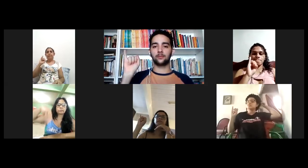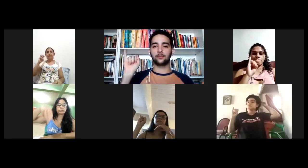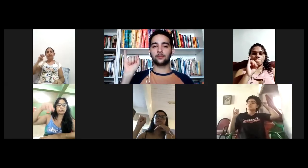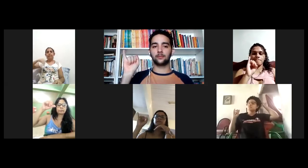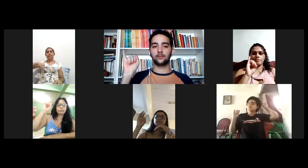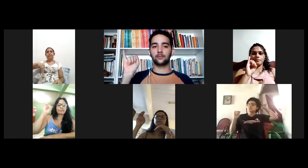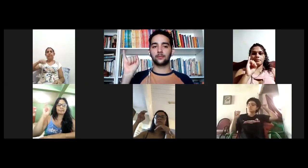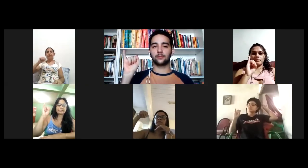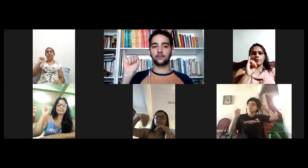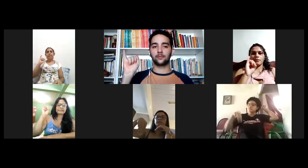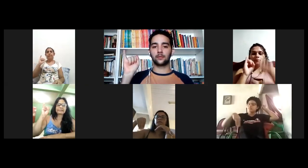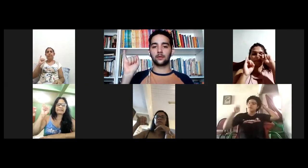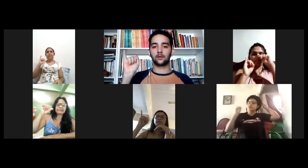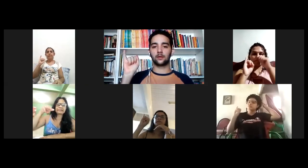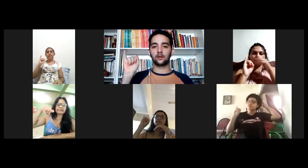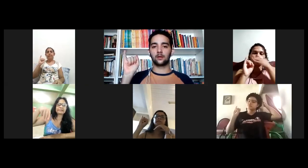Maio.